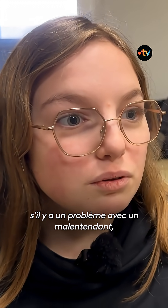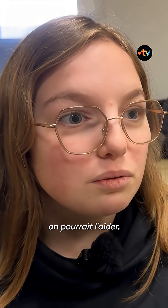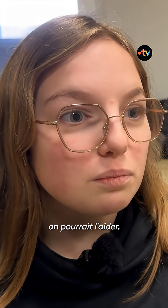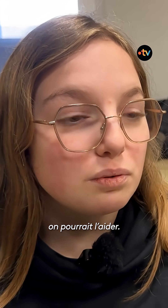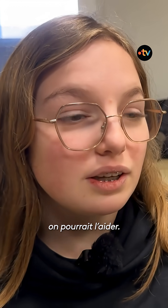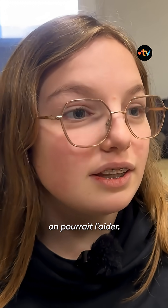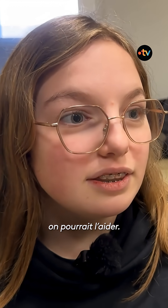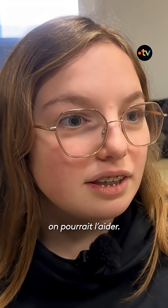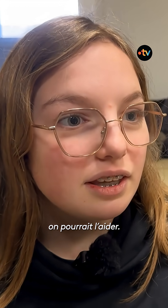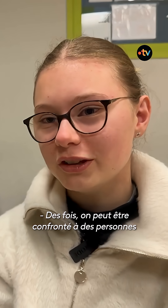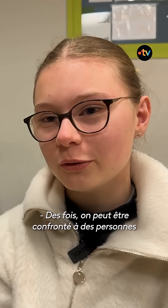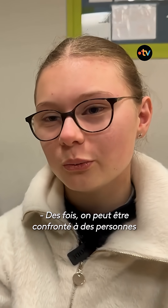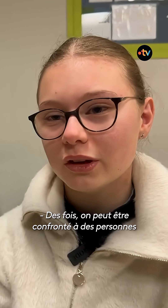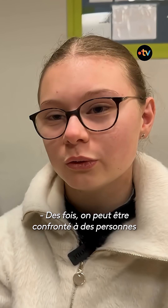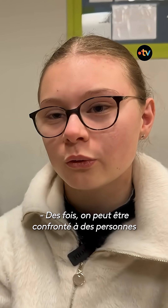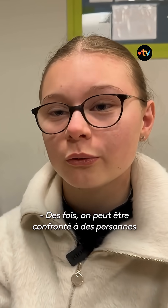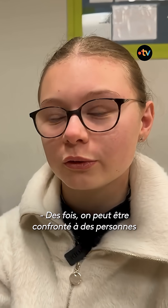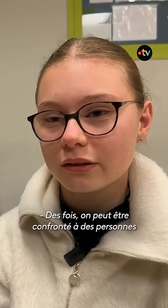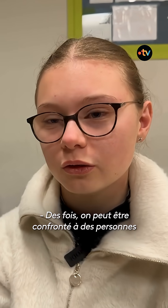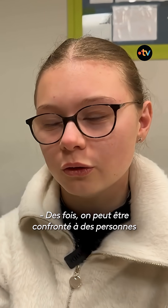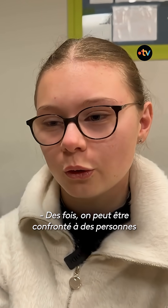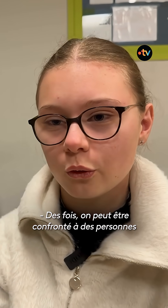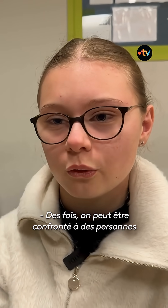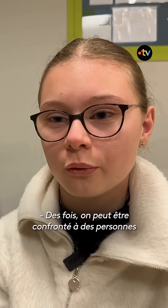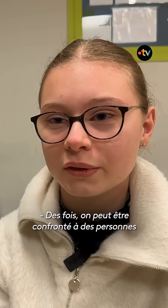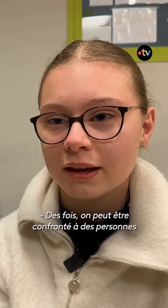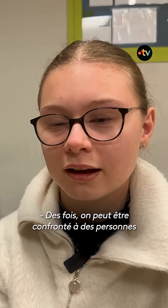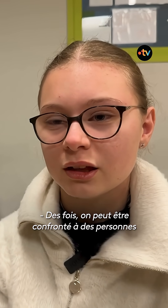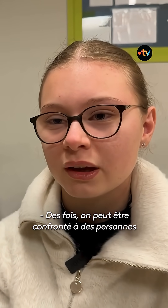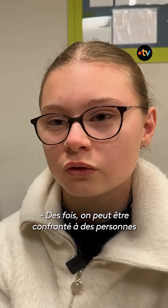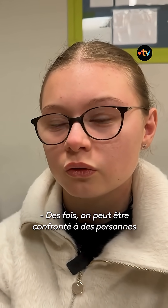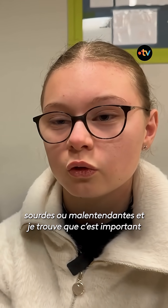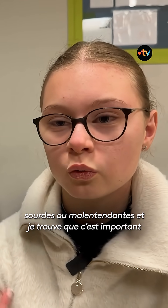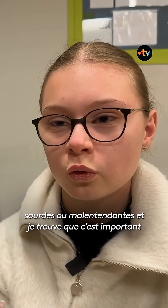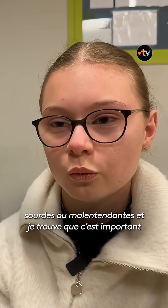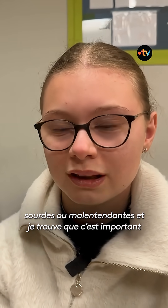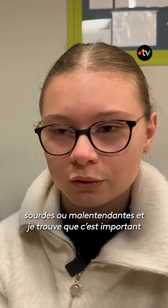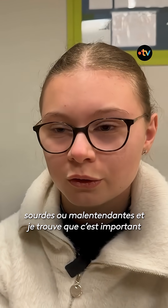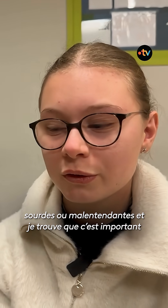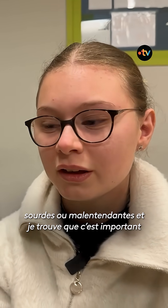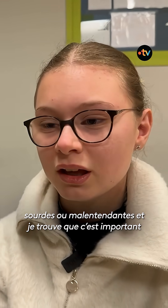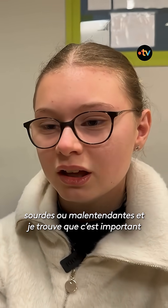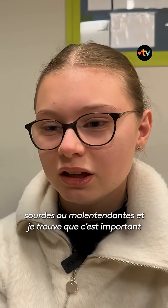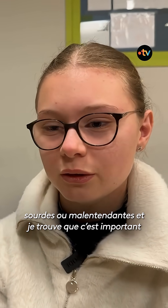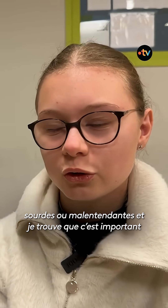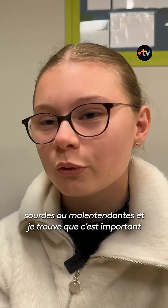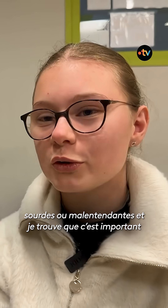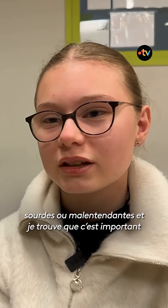on pourrait l'aider. Des fois, on peut être confronté à des personnes sourdes ou malentendantes. Et je trouve que c'est